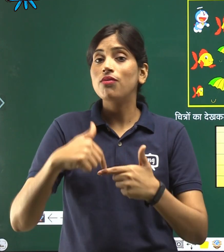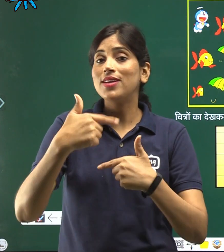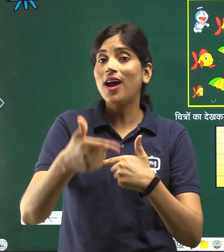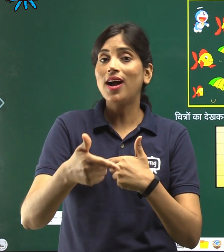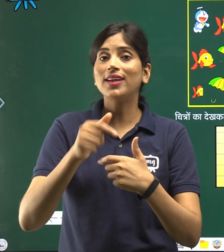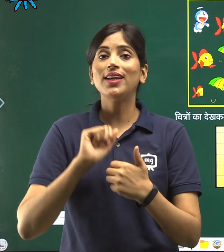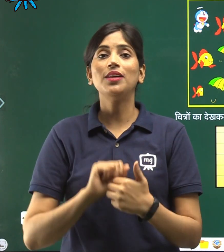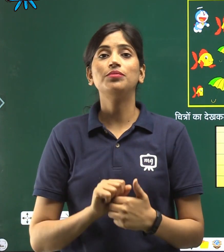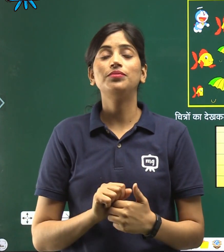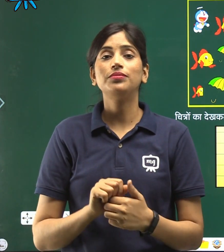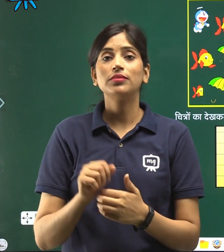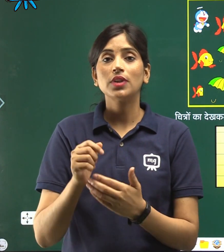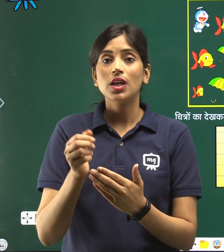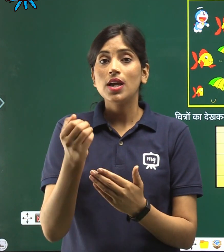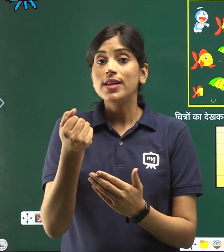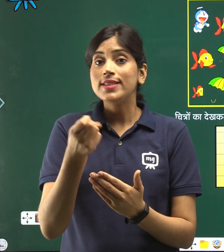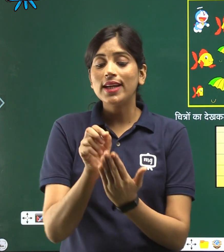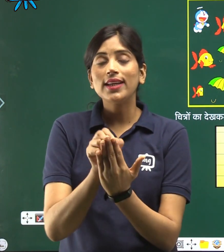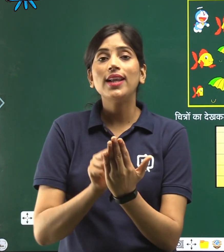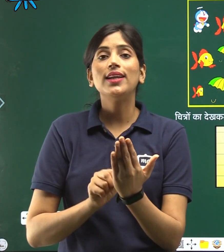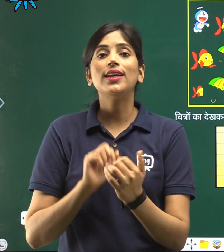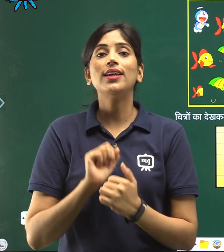आगे संख्या लिखी